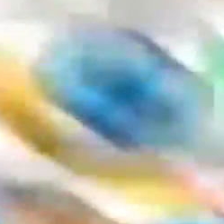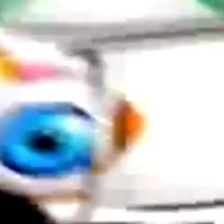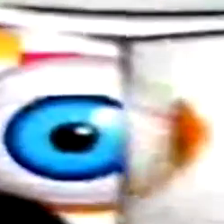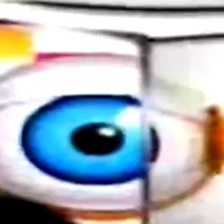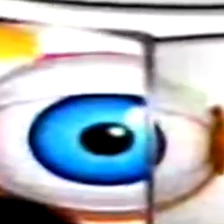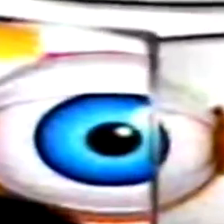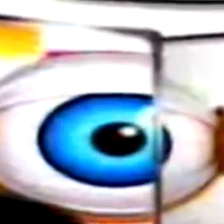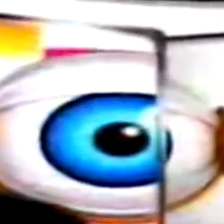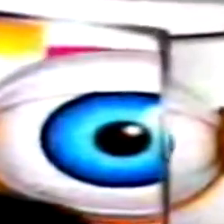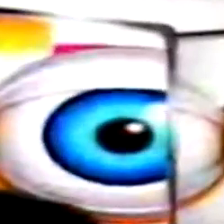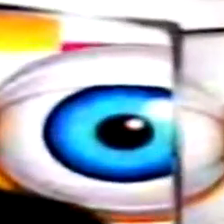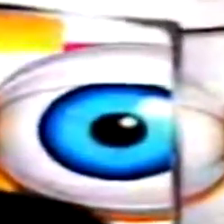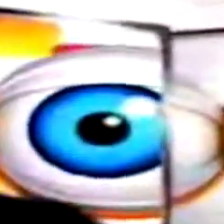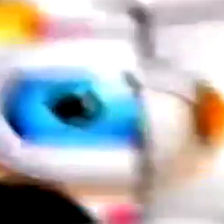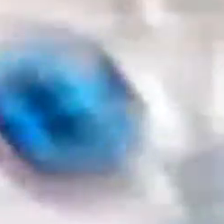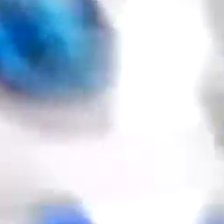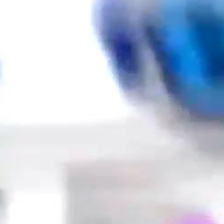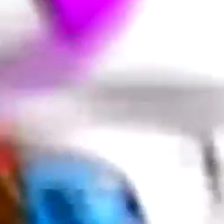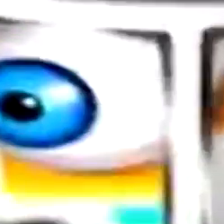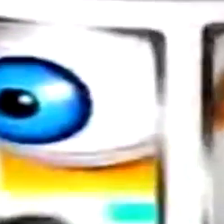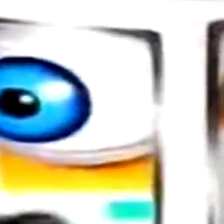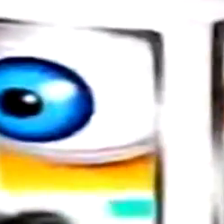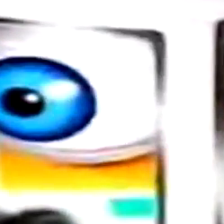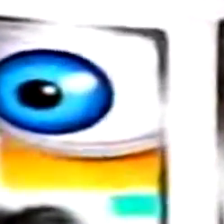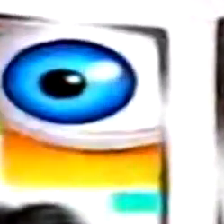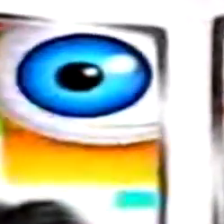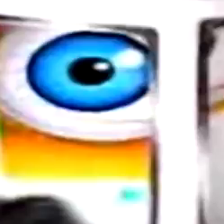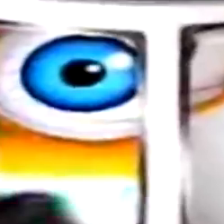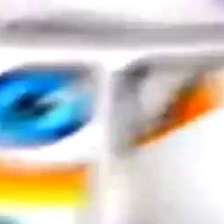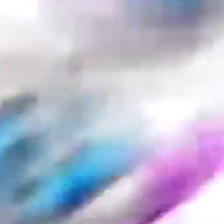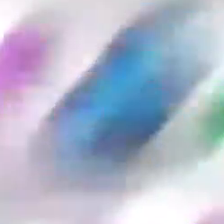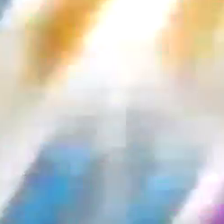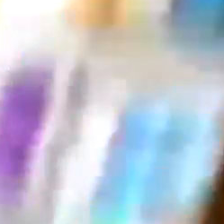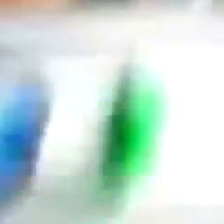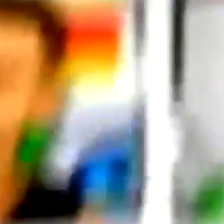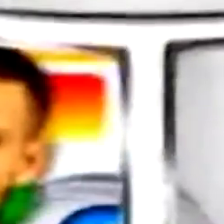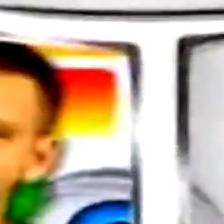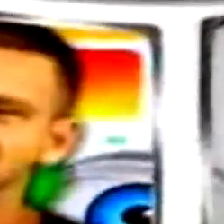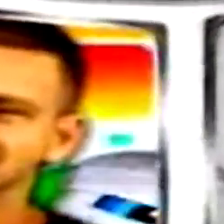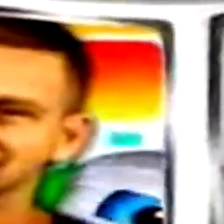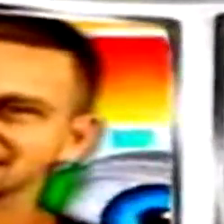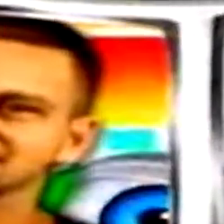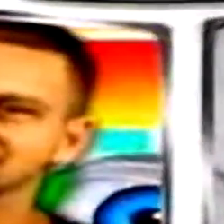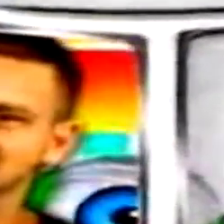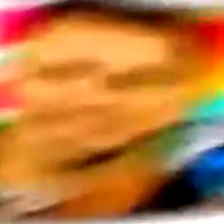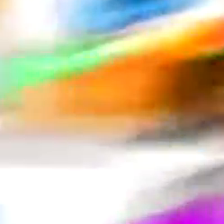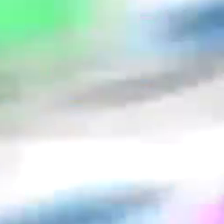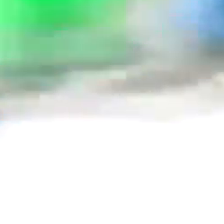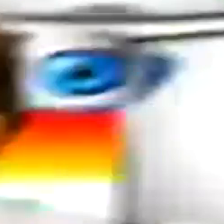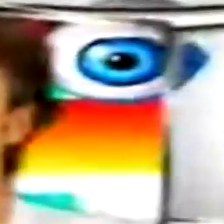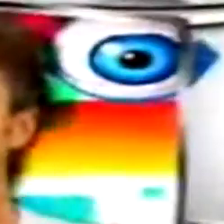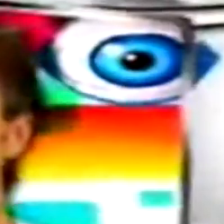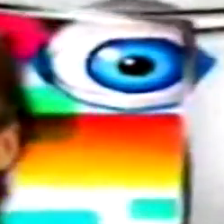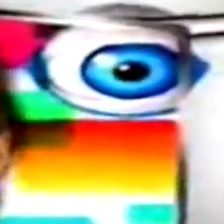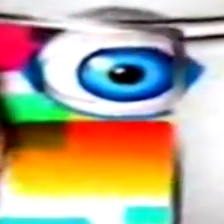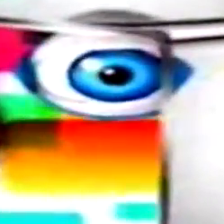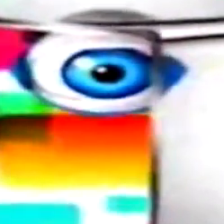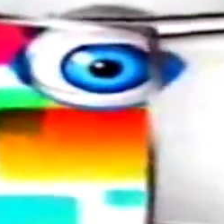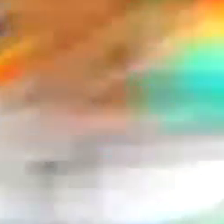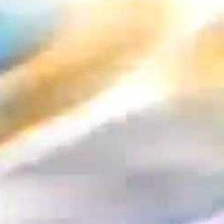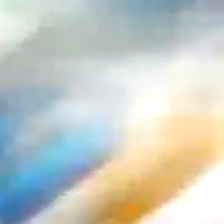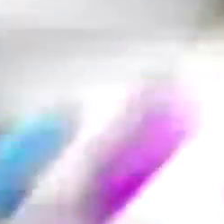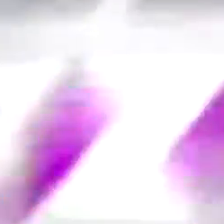Se você soubesse o que fazer, o que você faria, onde